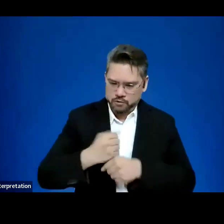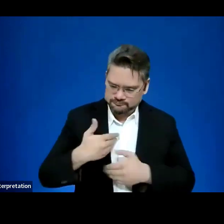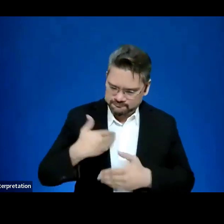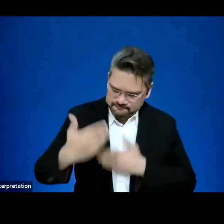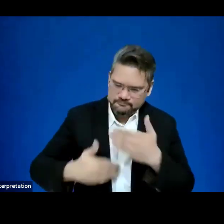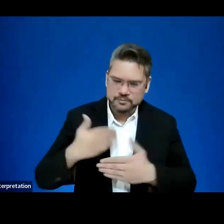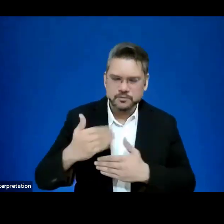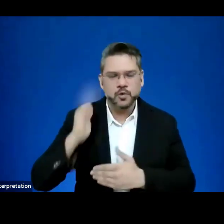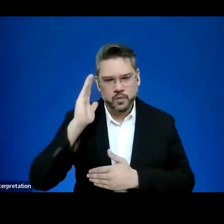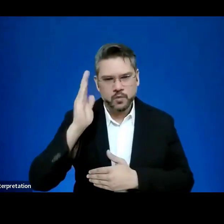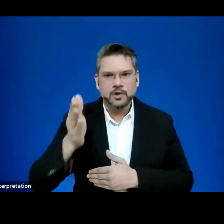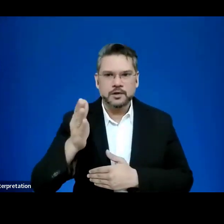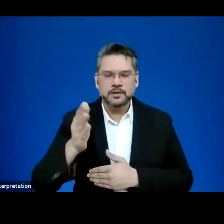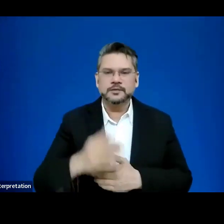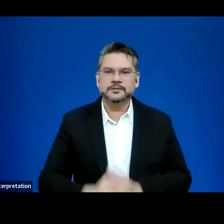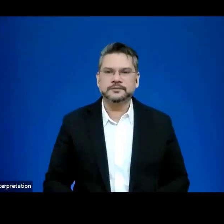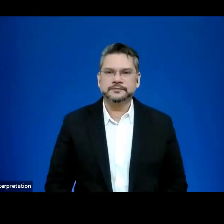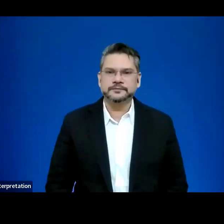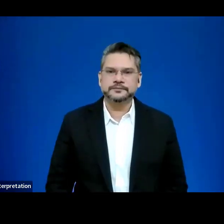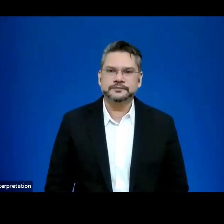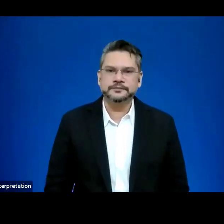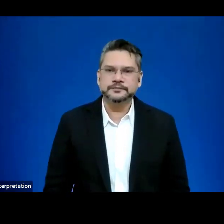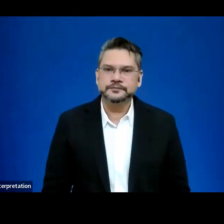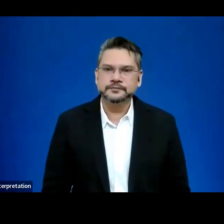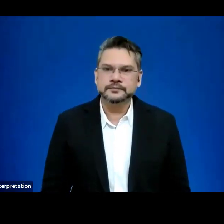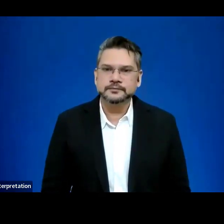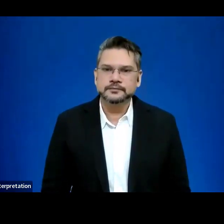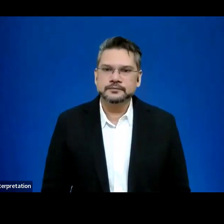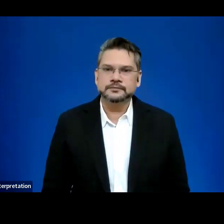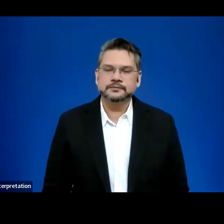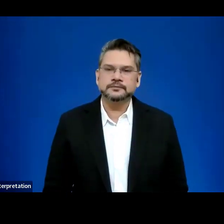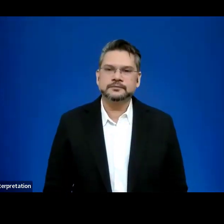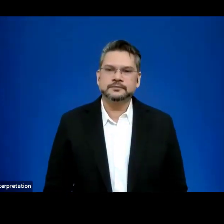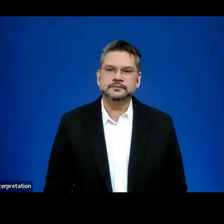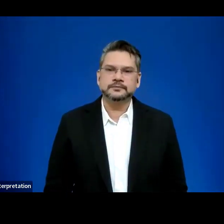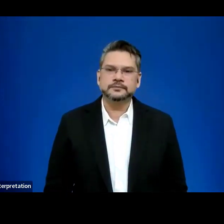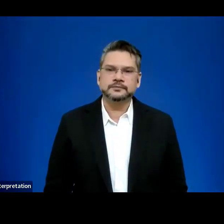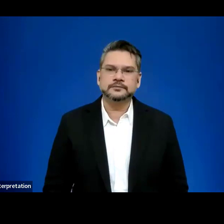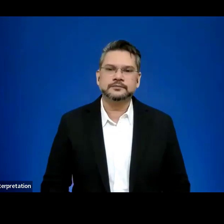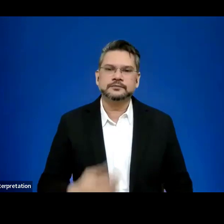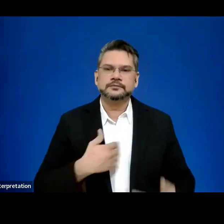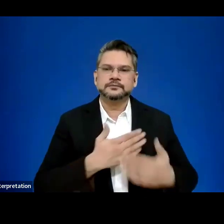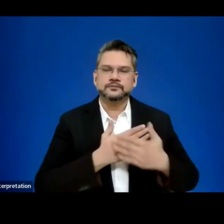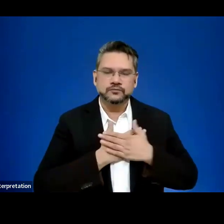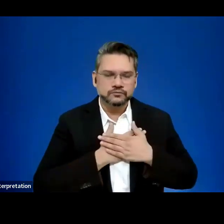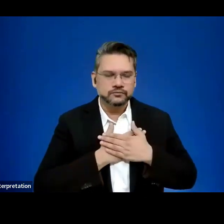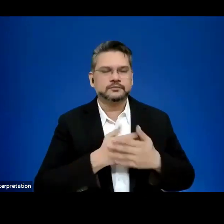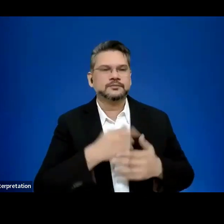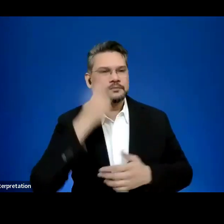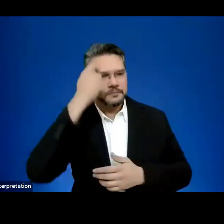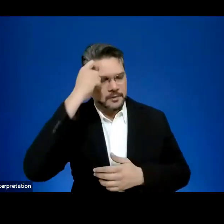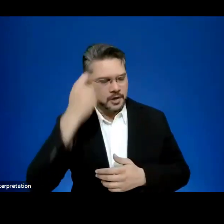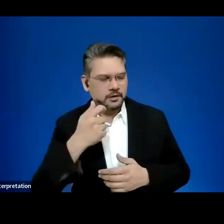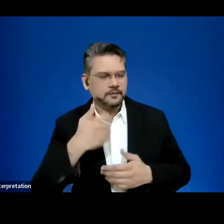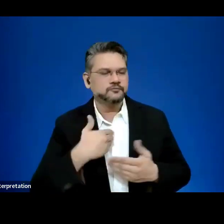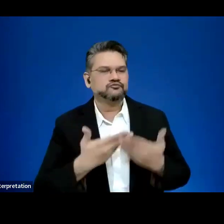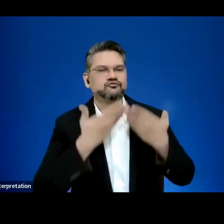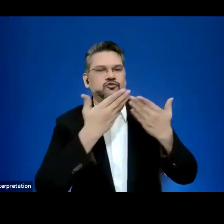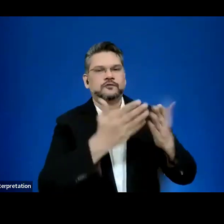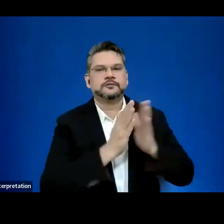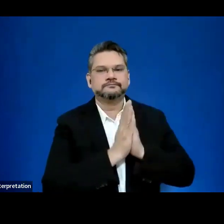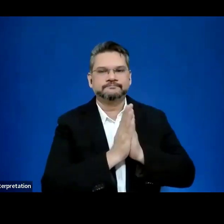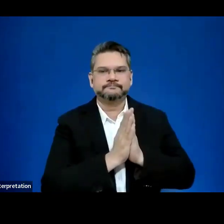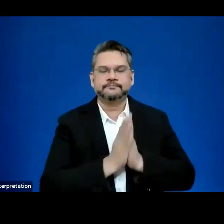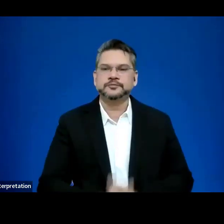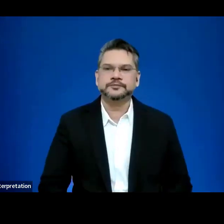而且透过我们，而且透过那些你曾经触动的生命们，当你在线上的我